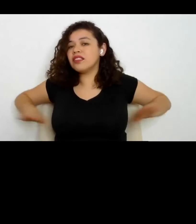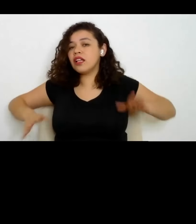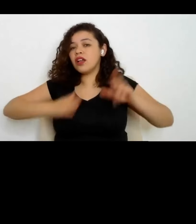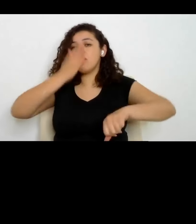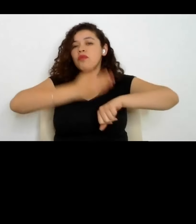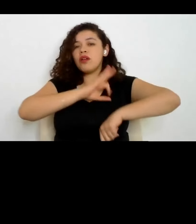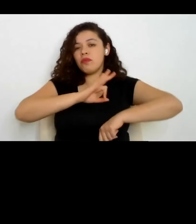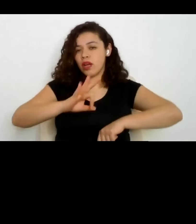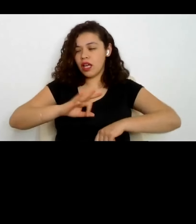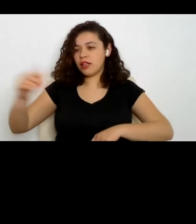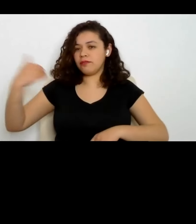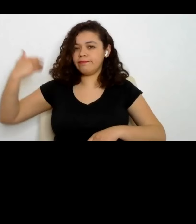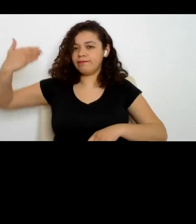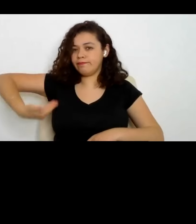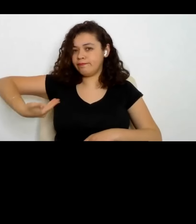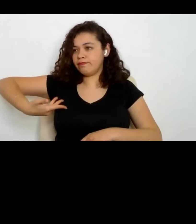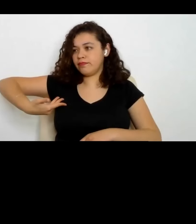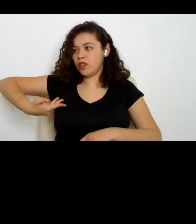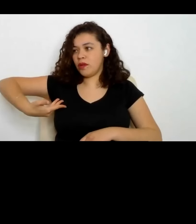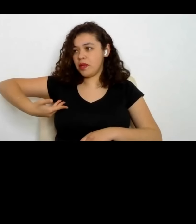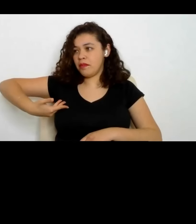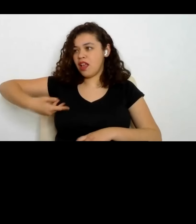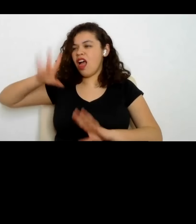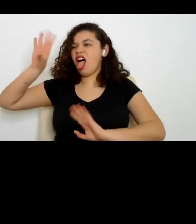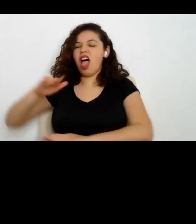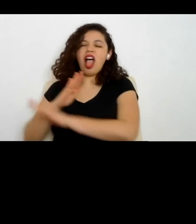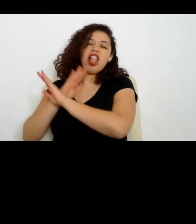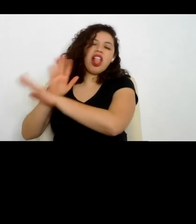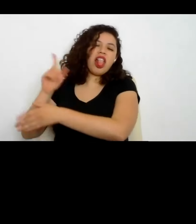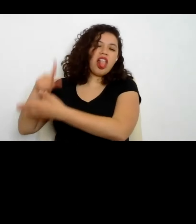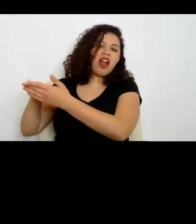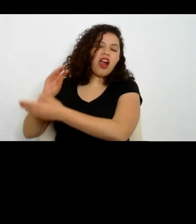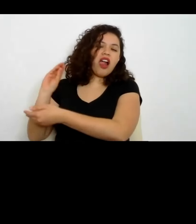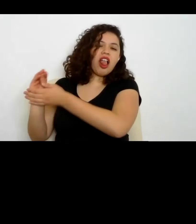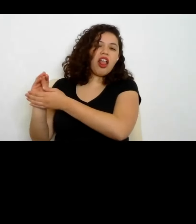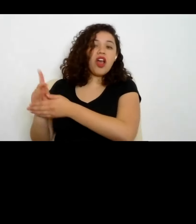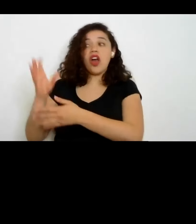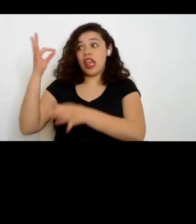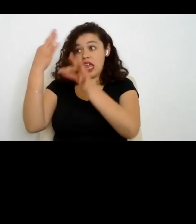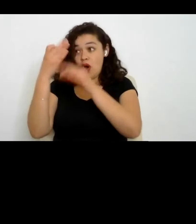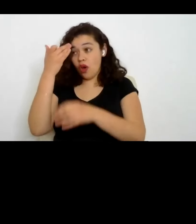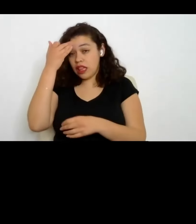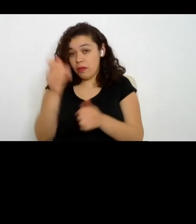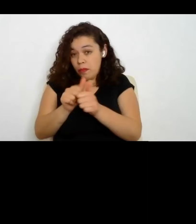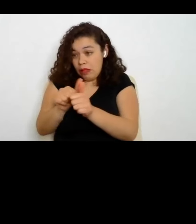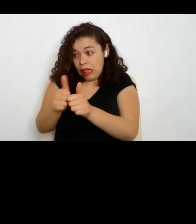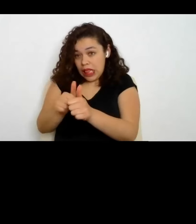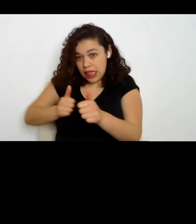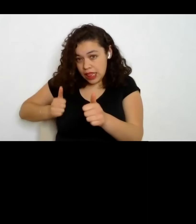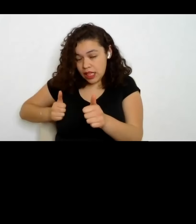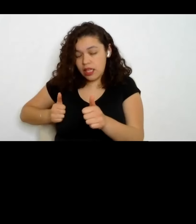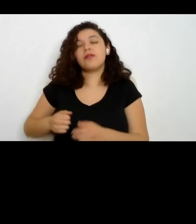con una solicitud del titular, con los ejercicios de los derechos ARCO, no cumplir y con los tiempos en que tenemos para